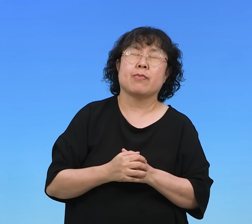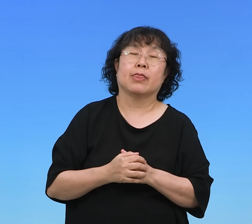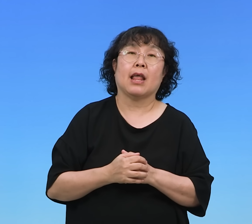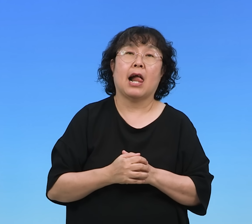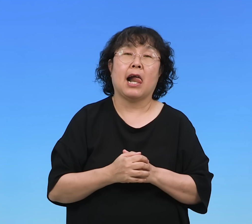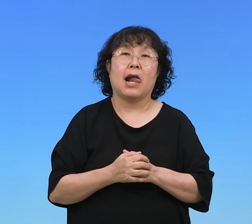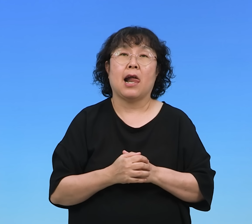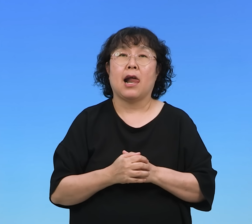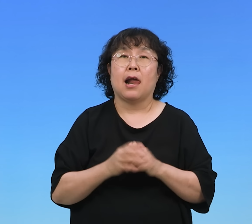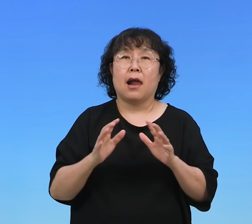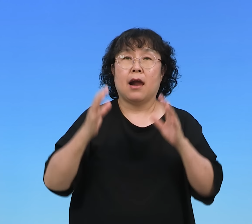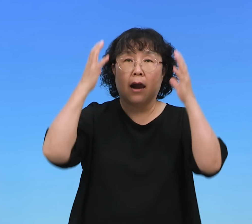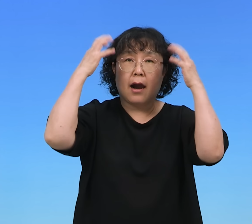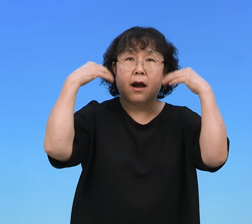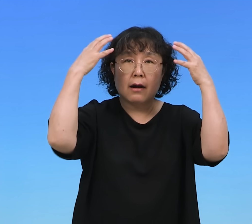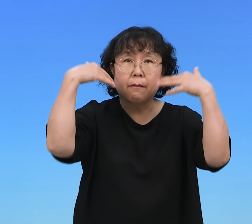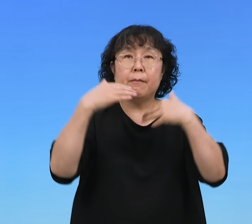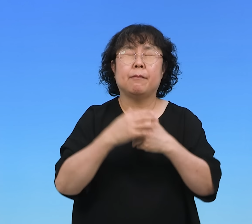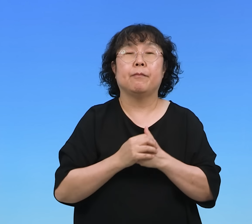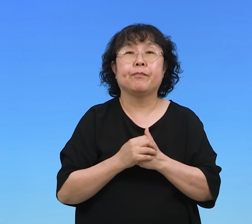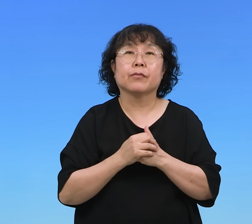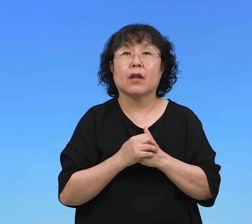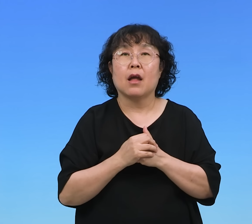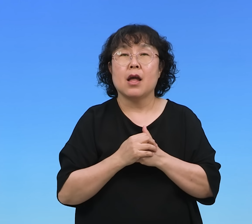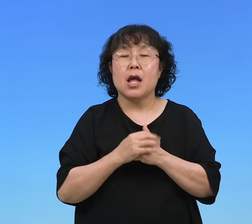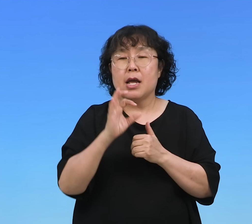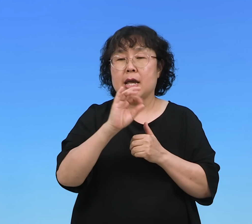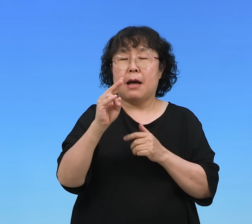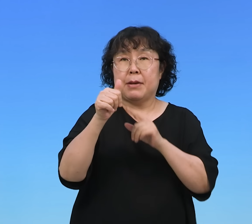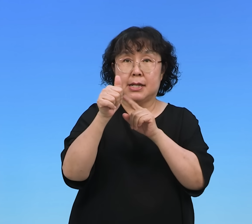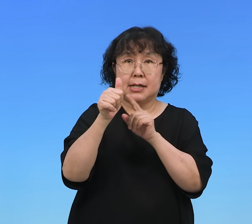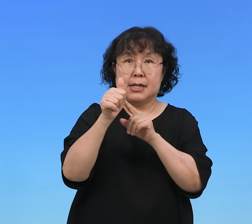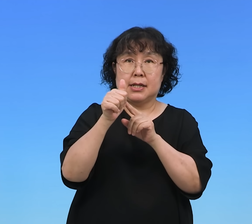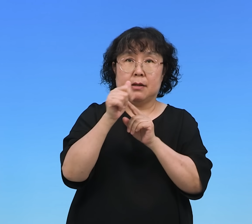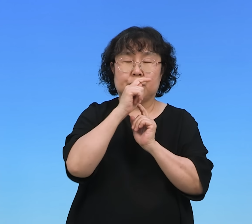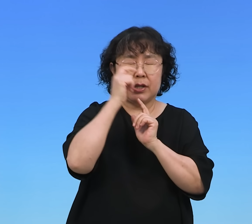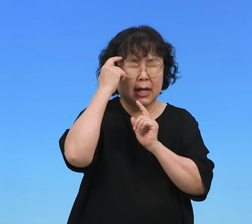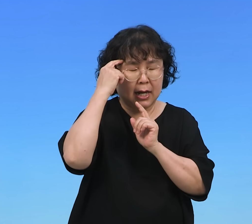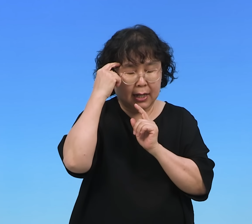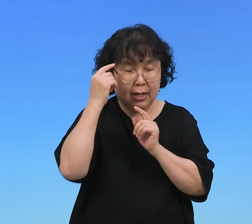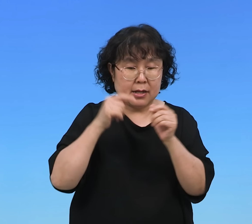제가 이번 여름에 이 야벳을 묵상하게 된 이유가 있는데요,